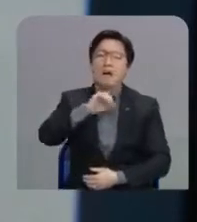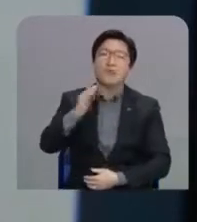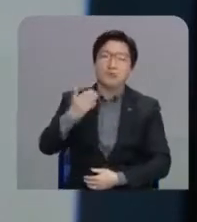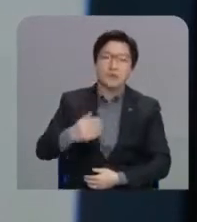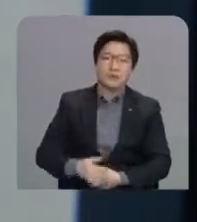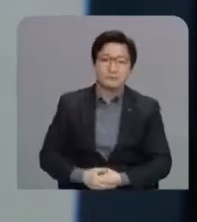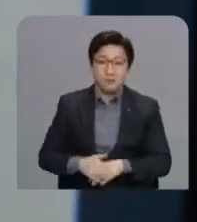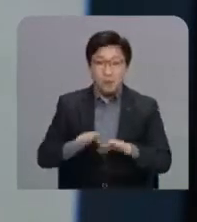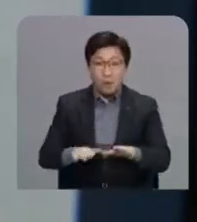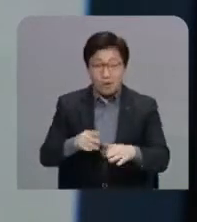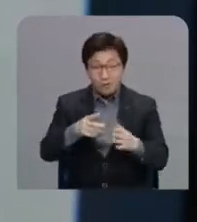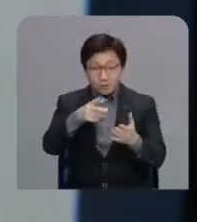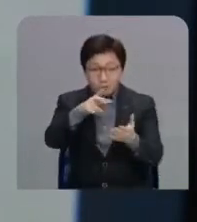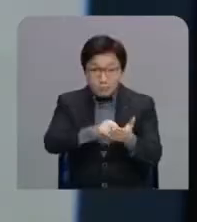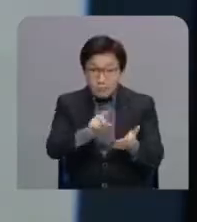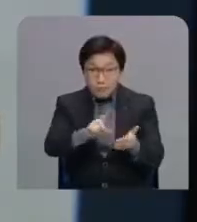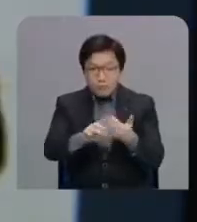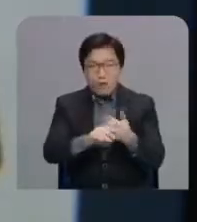코로나19 관련 소식.